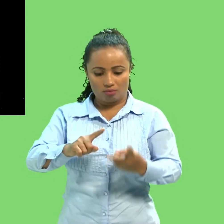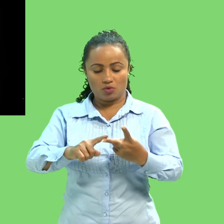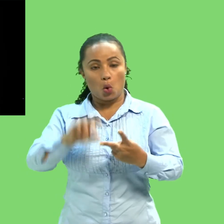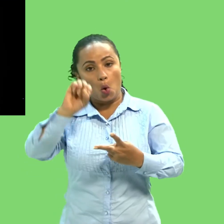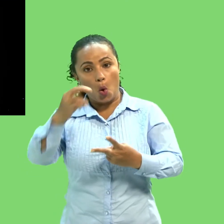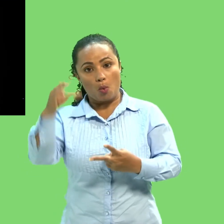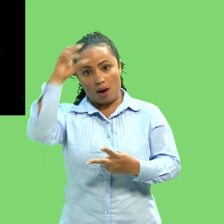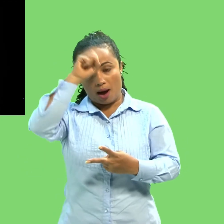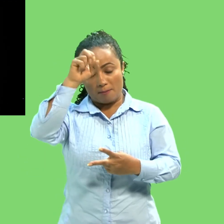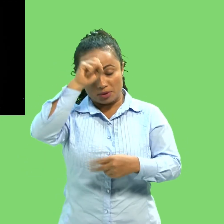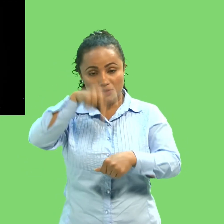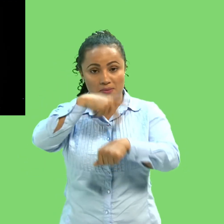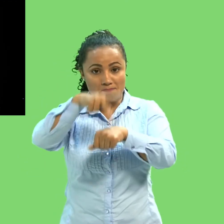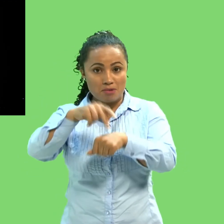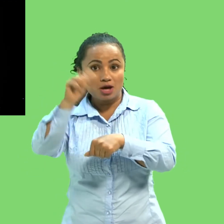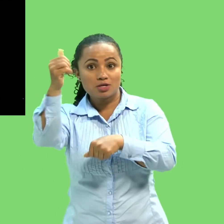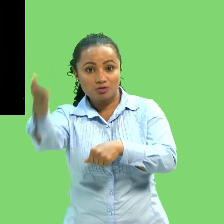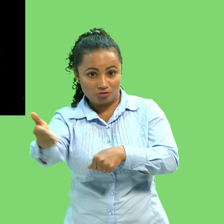sobre